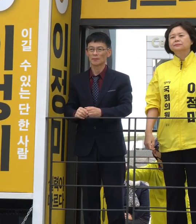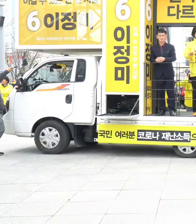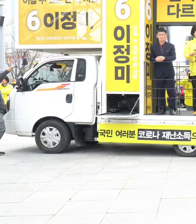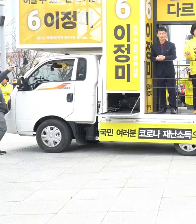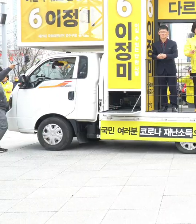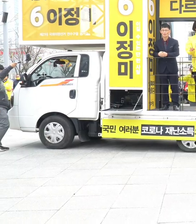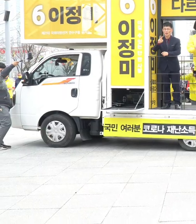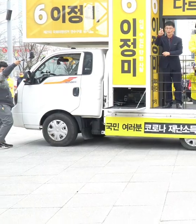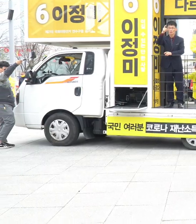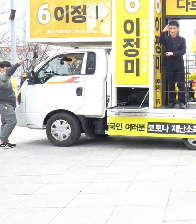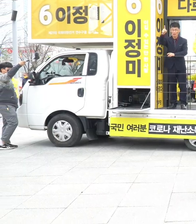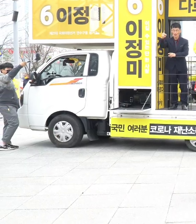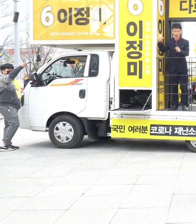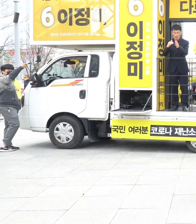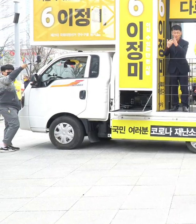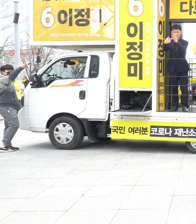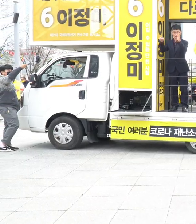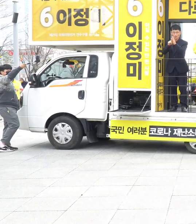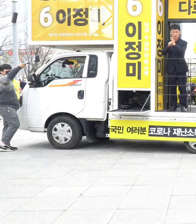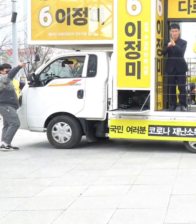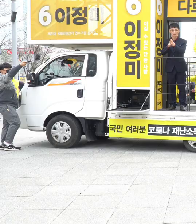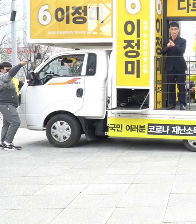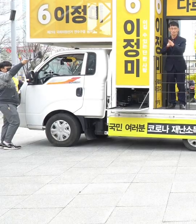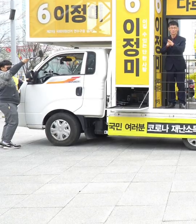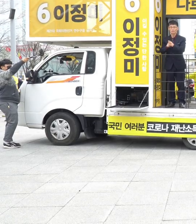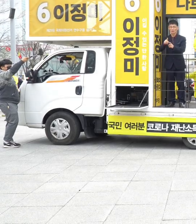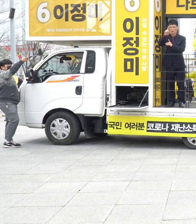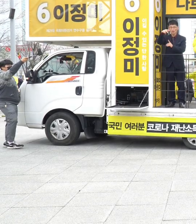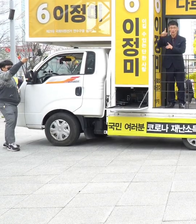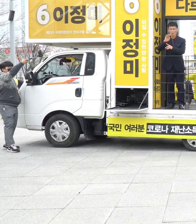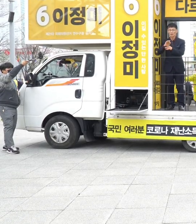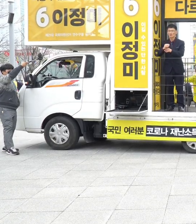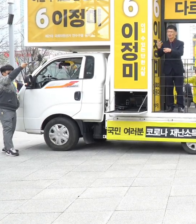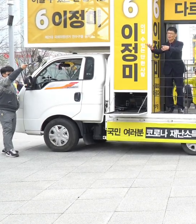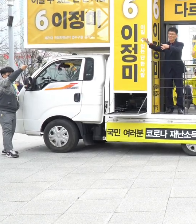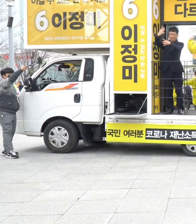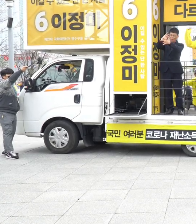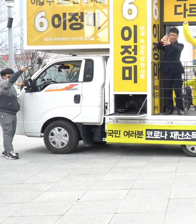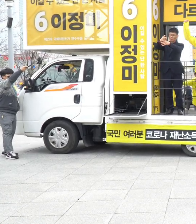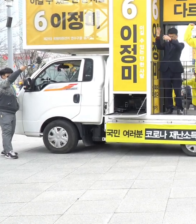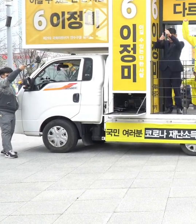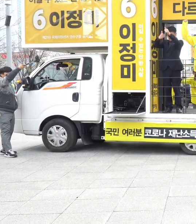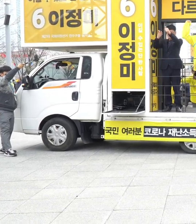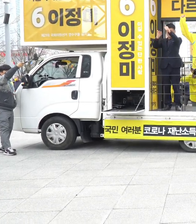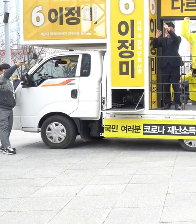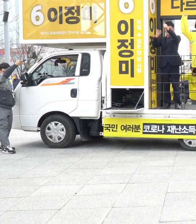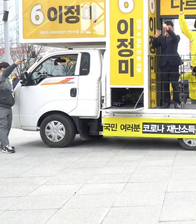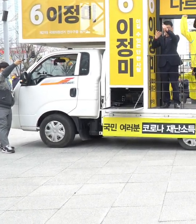21대 국회를 위해서 이정미를 재선시켜 주십시오.